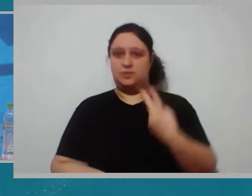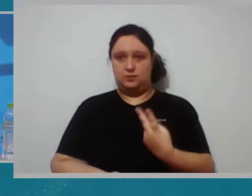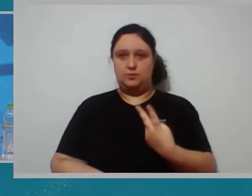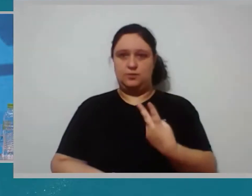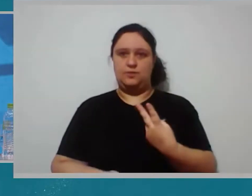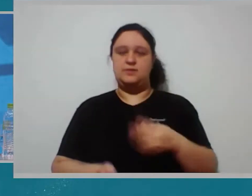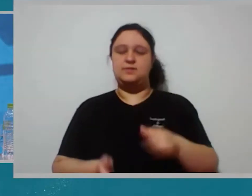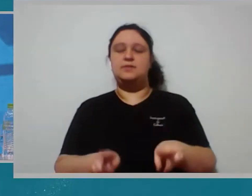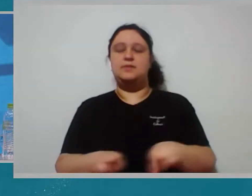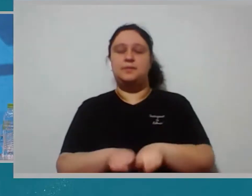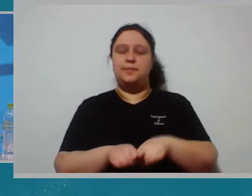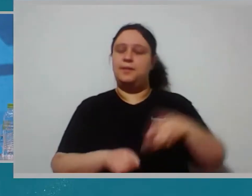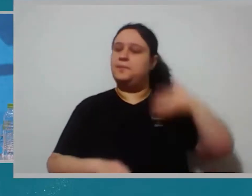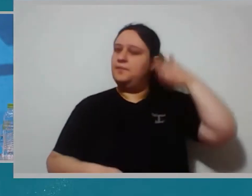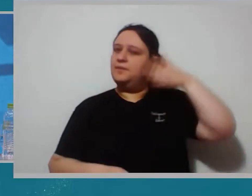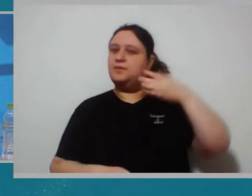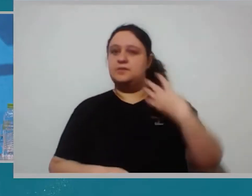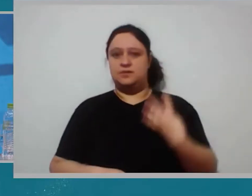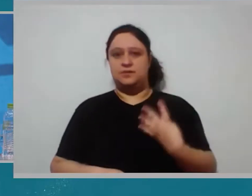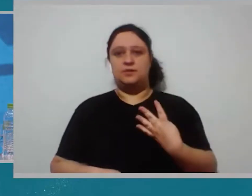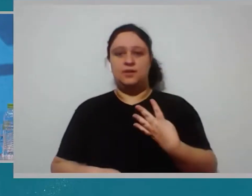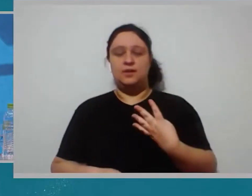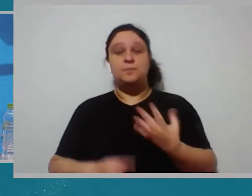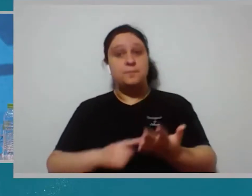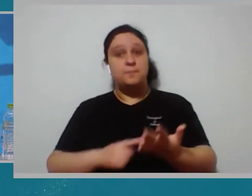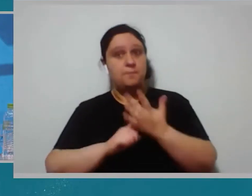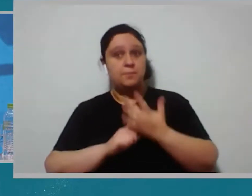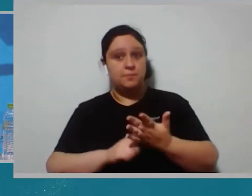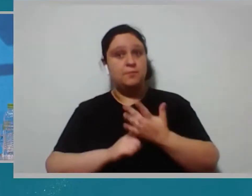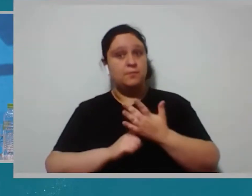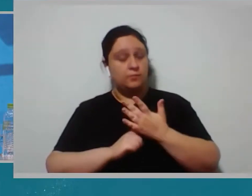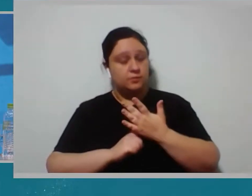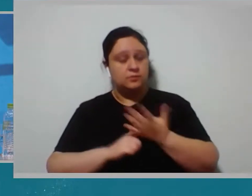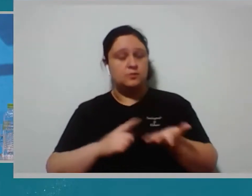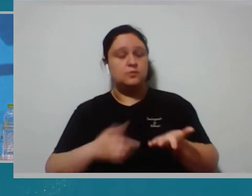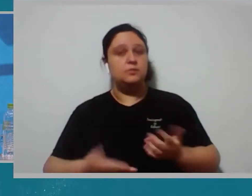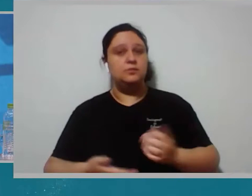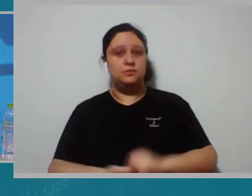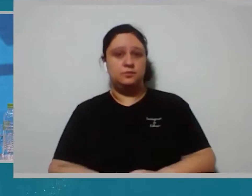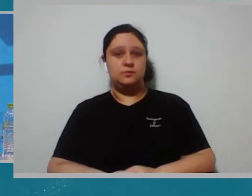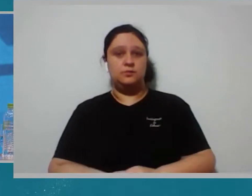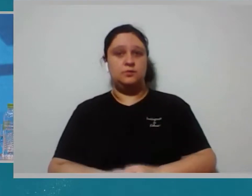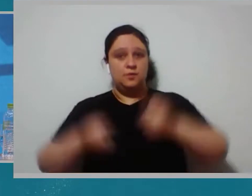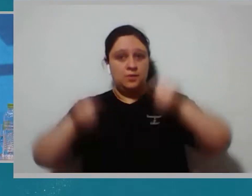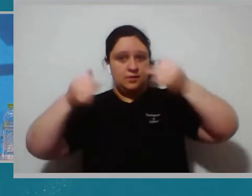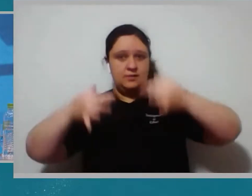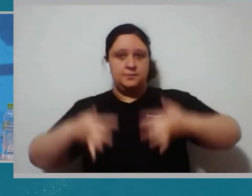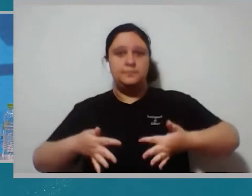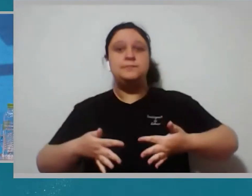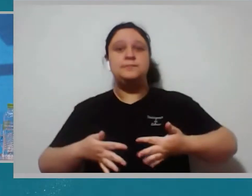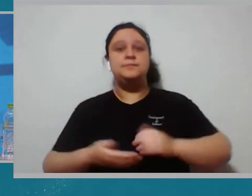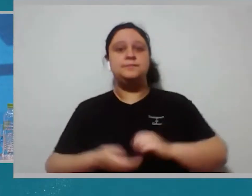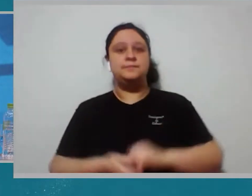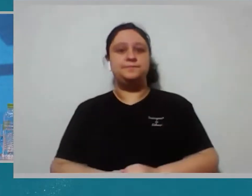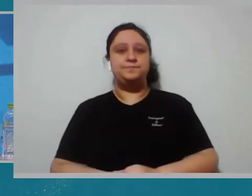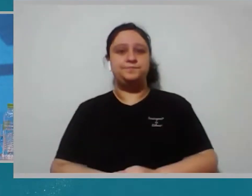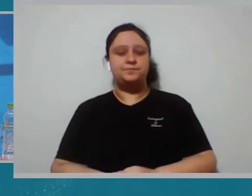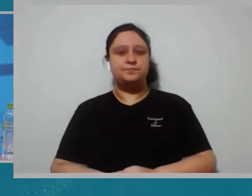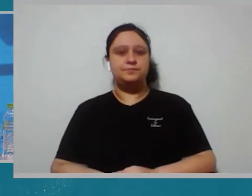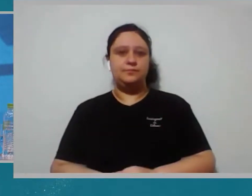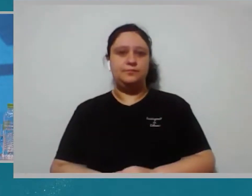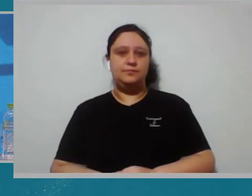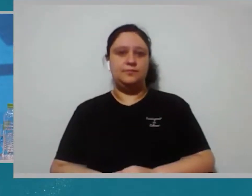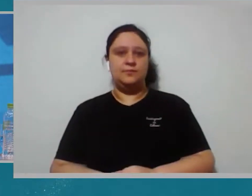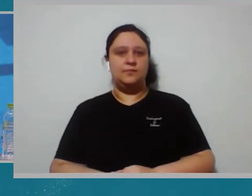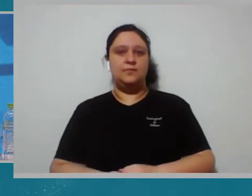deu um quadro muito claro para a gente explicar, né, o que vamos ver no livro de